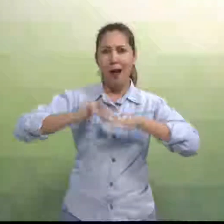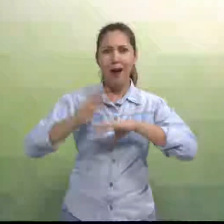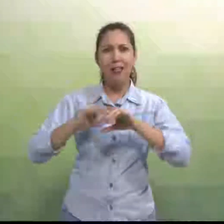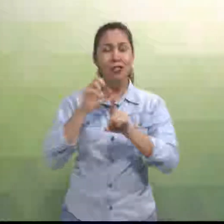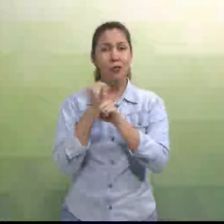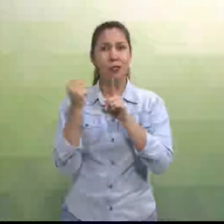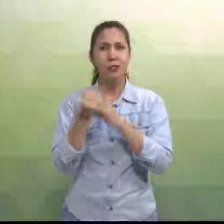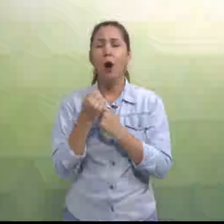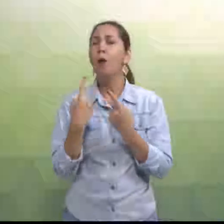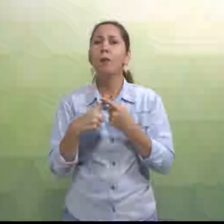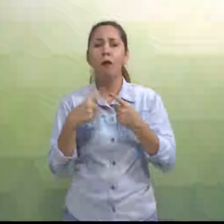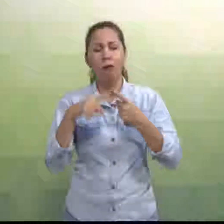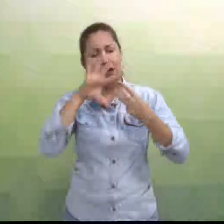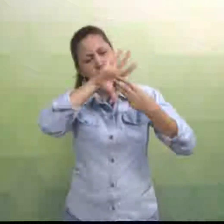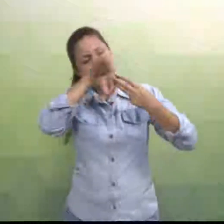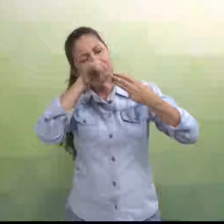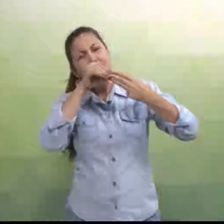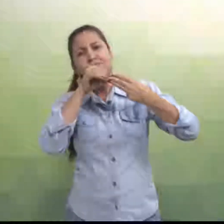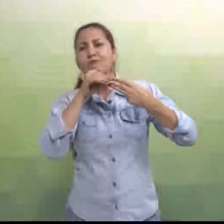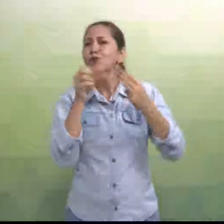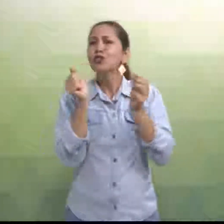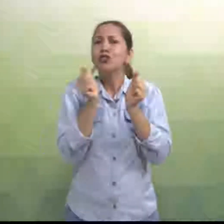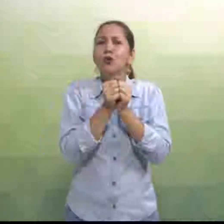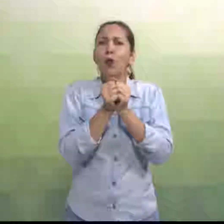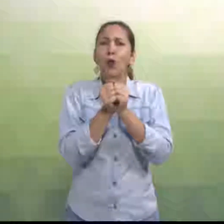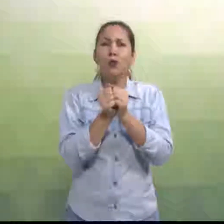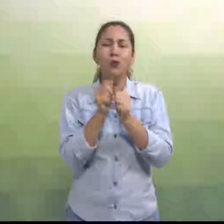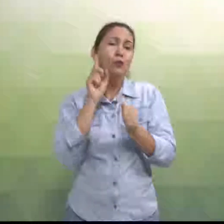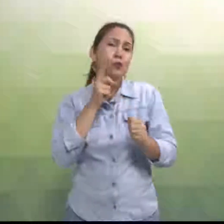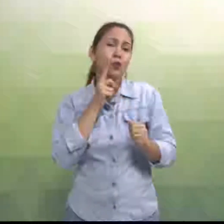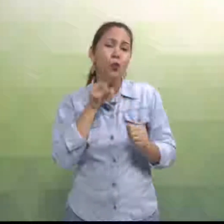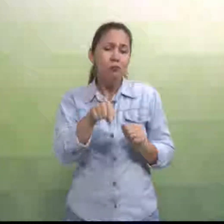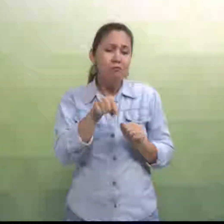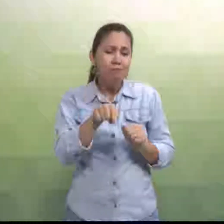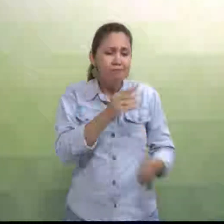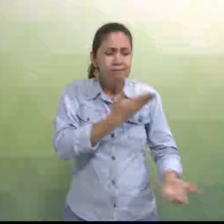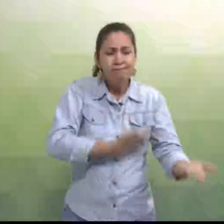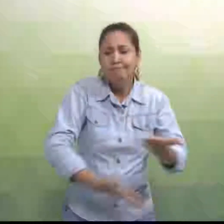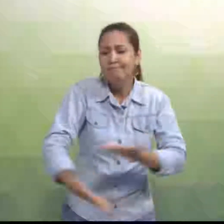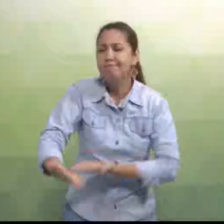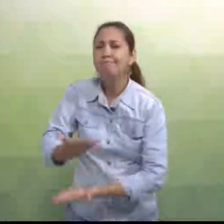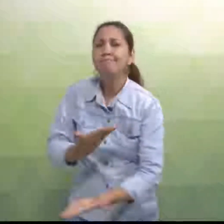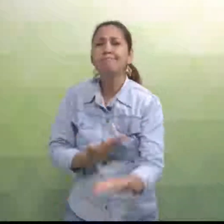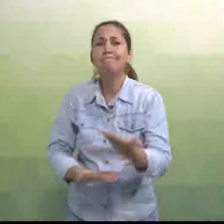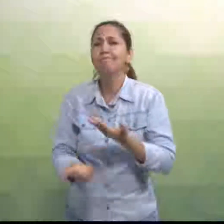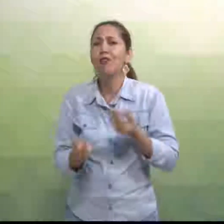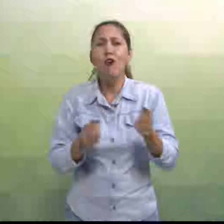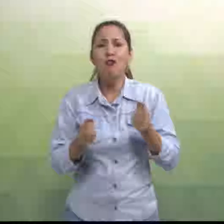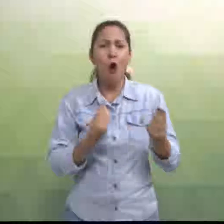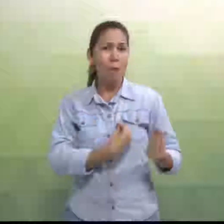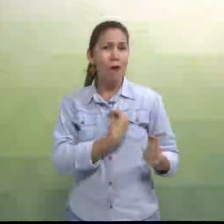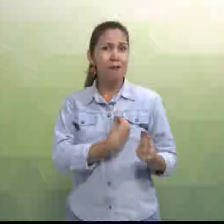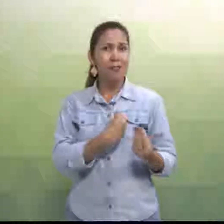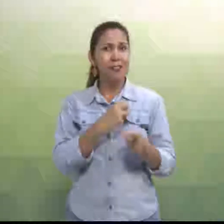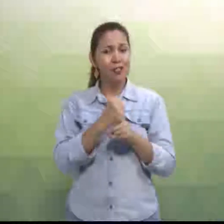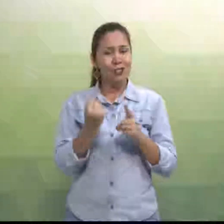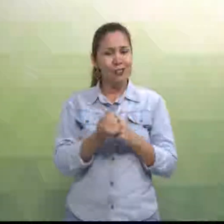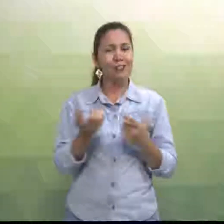e práticas sociais. Esses três elementos devem estar juntos no processo de interação, para que esse